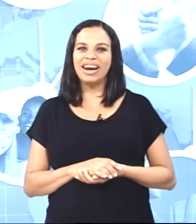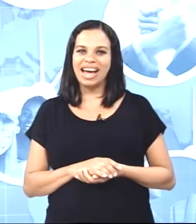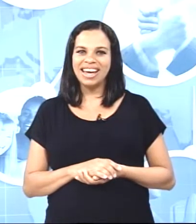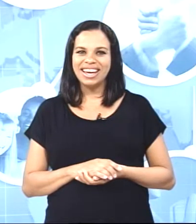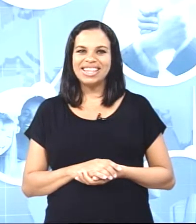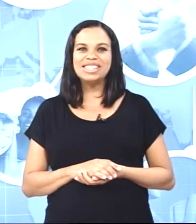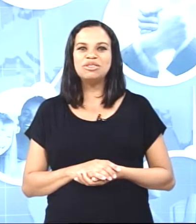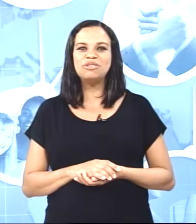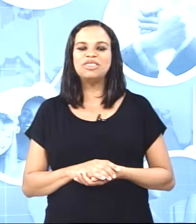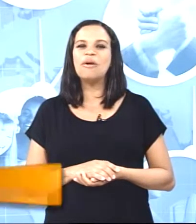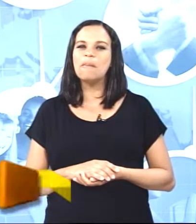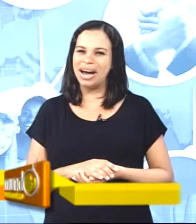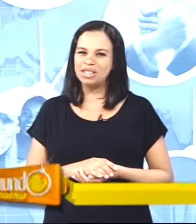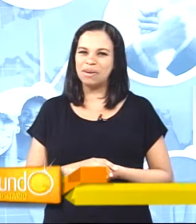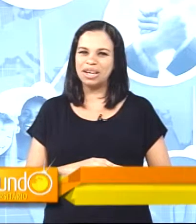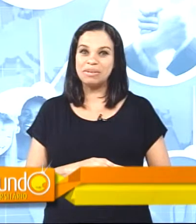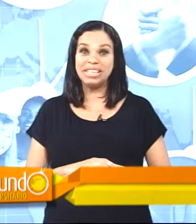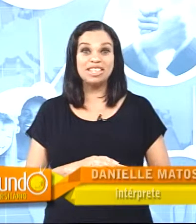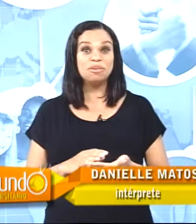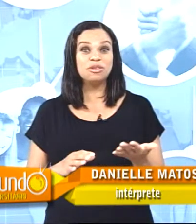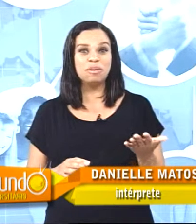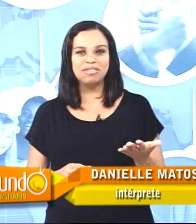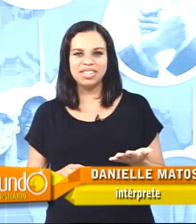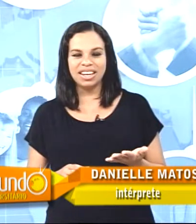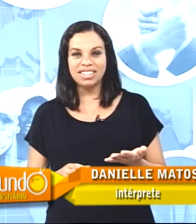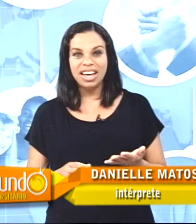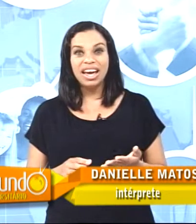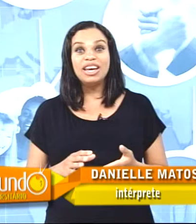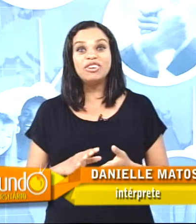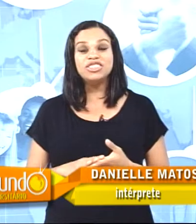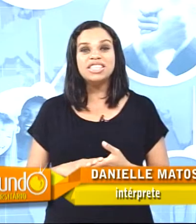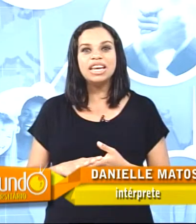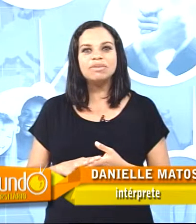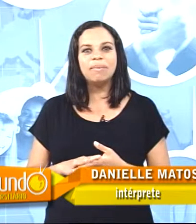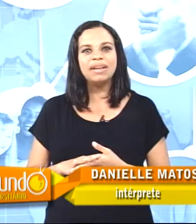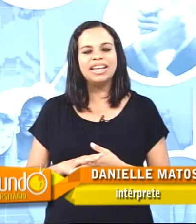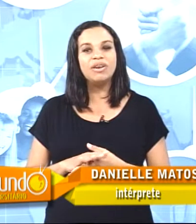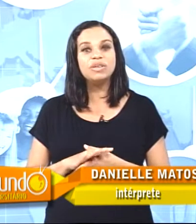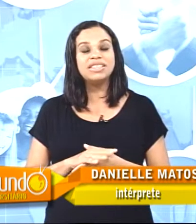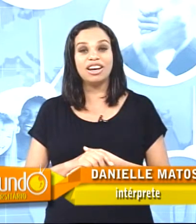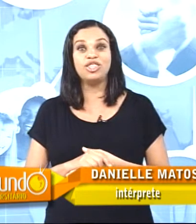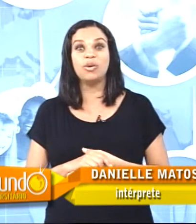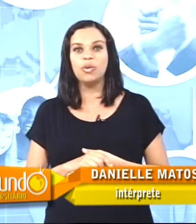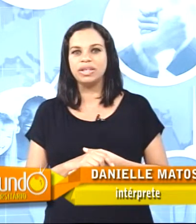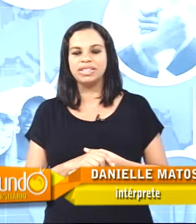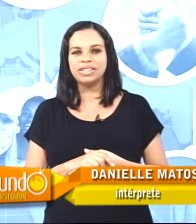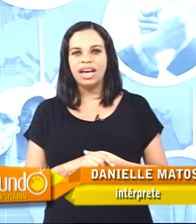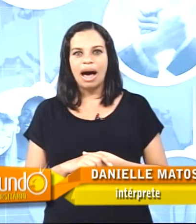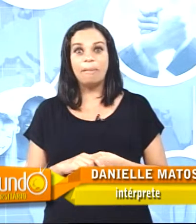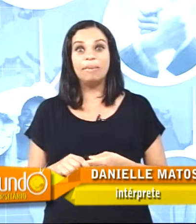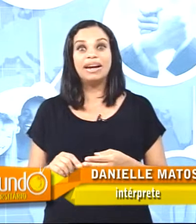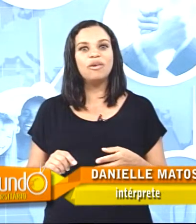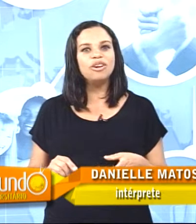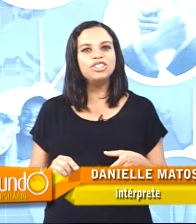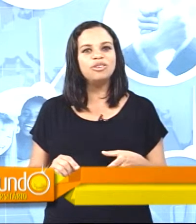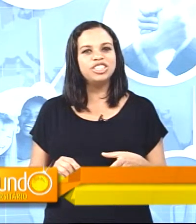Olá, estamos de volta com mais um programa Sinais do Mundo para vocês e hoje nós iremos aprender alguns sinais de cores. A primeira cor de hoje vai